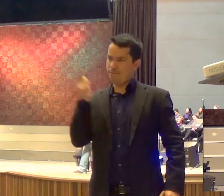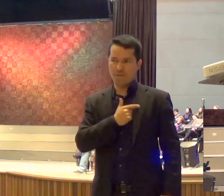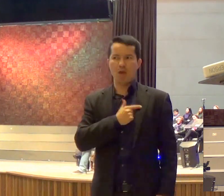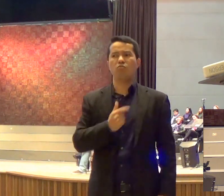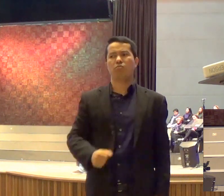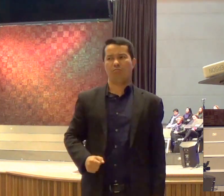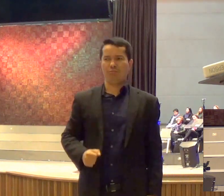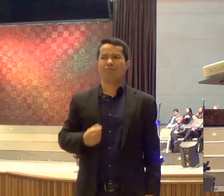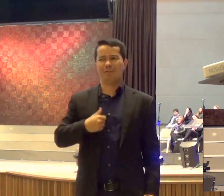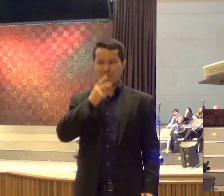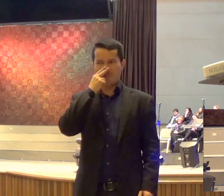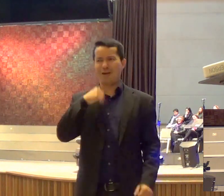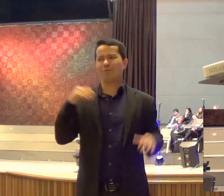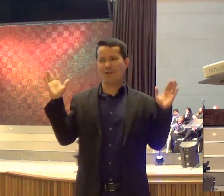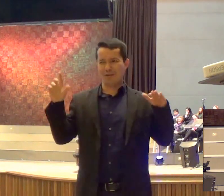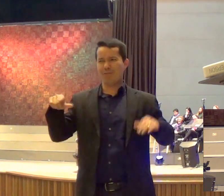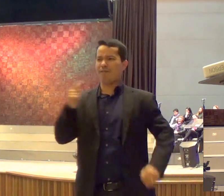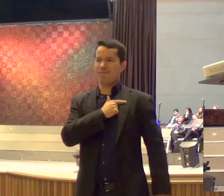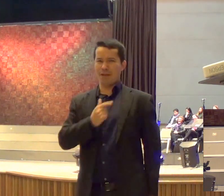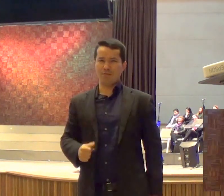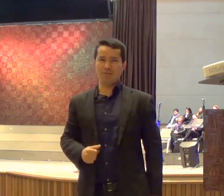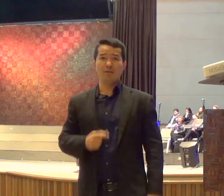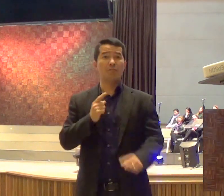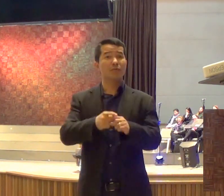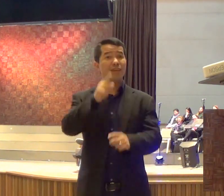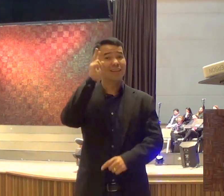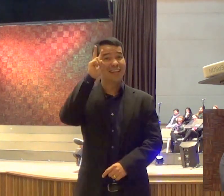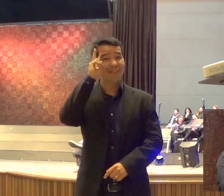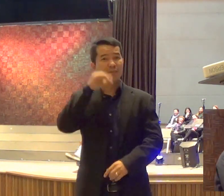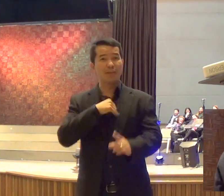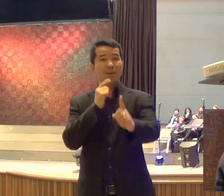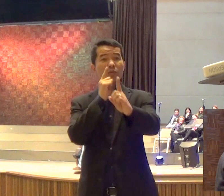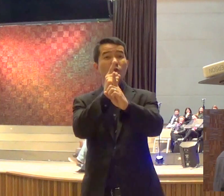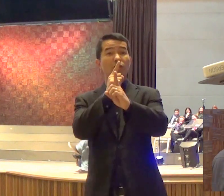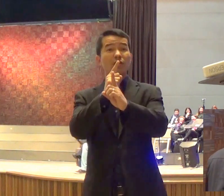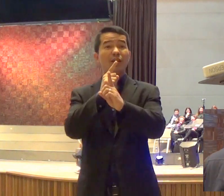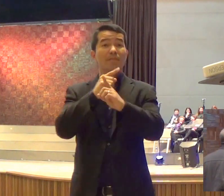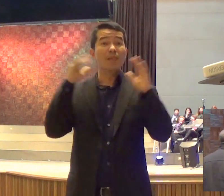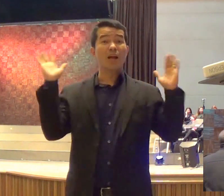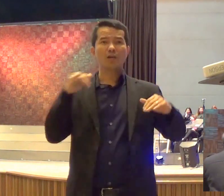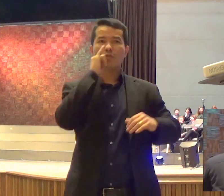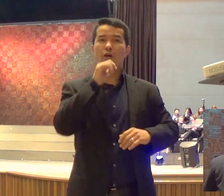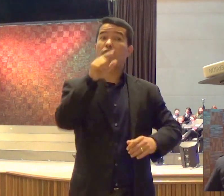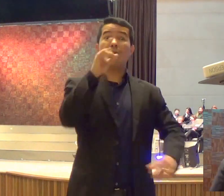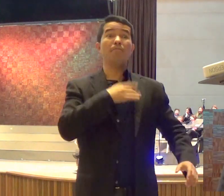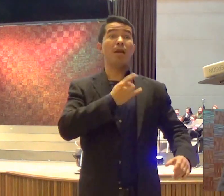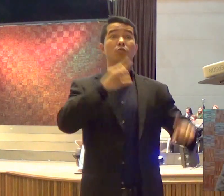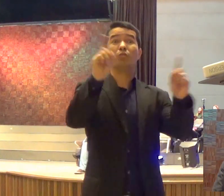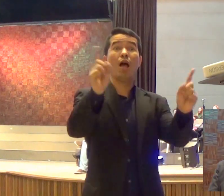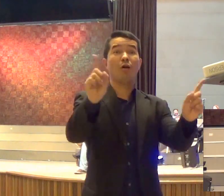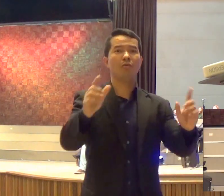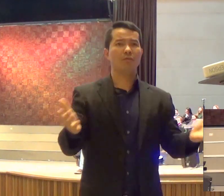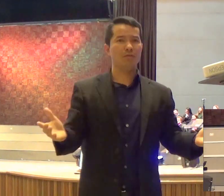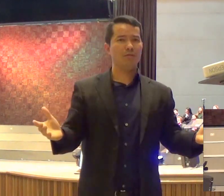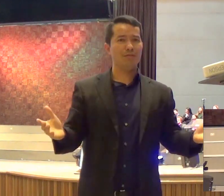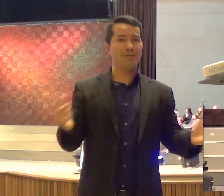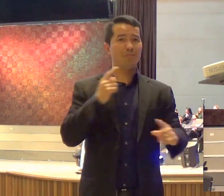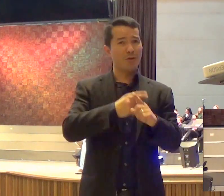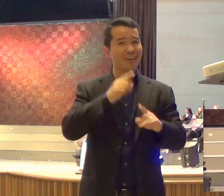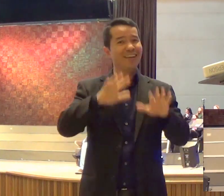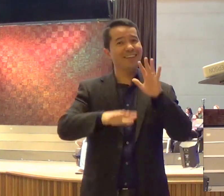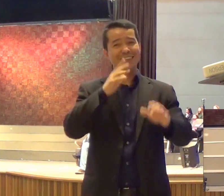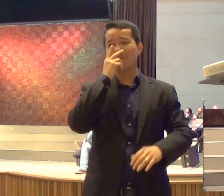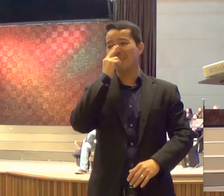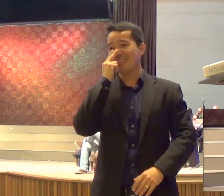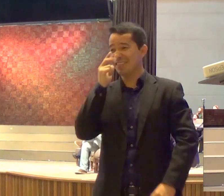Não Temas Você já viu gente bonita dizendo assim não precisa ter medo não anjo só pode ser feio você quer ver outra